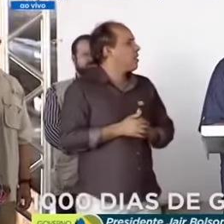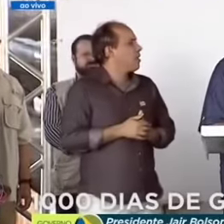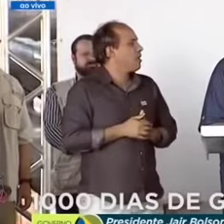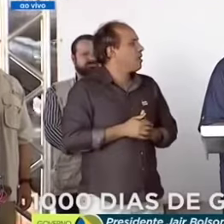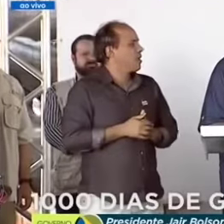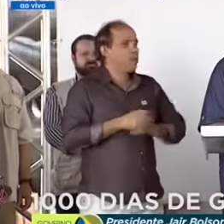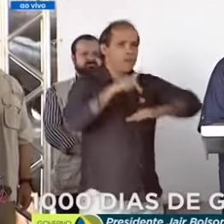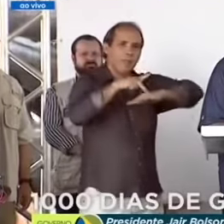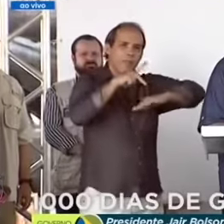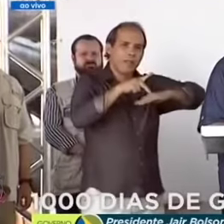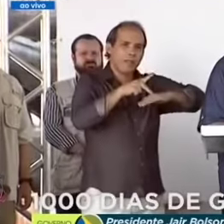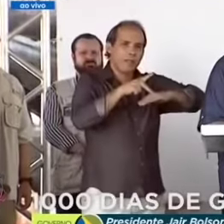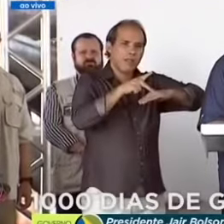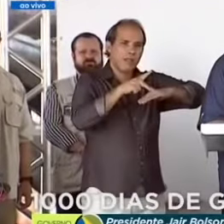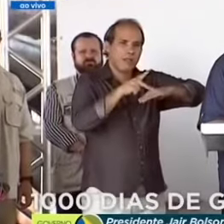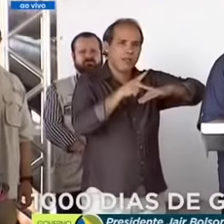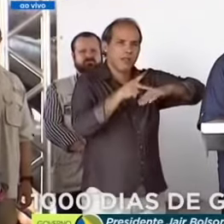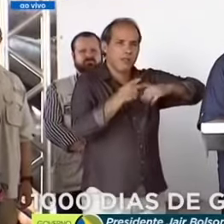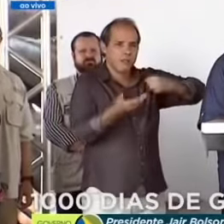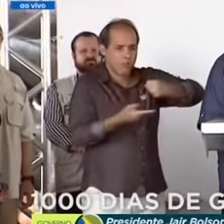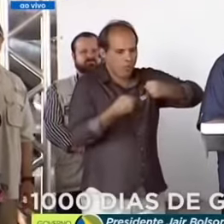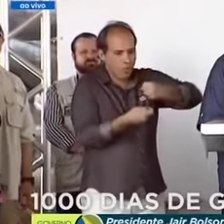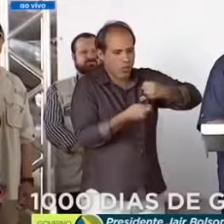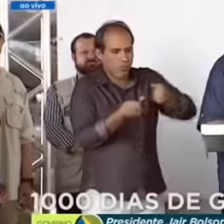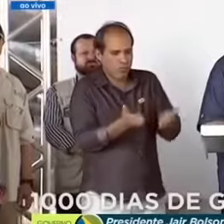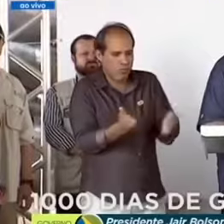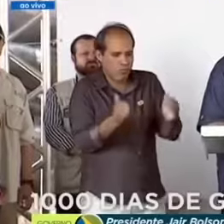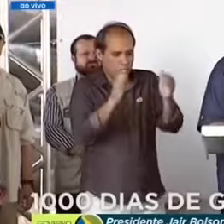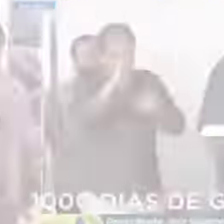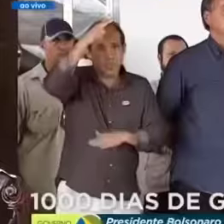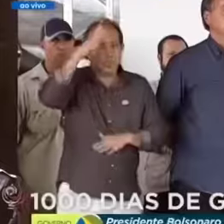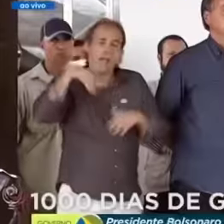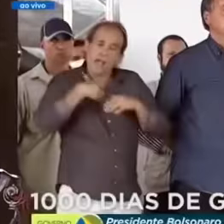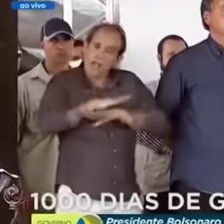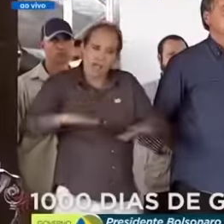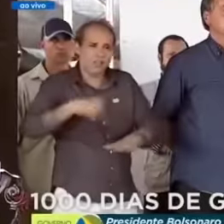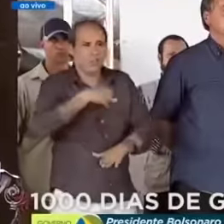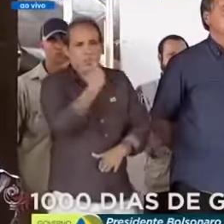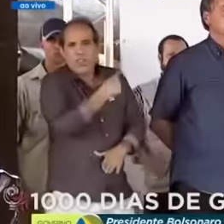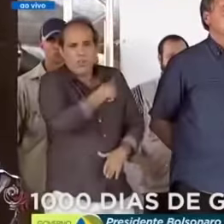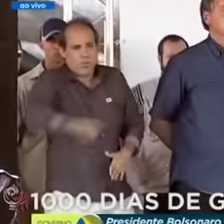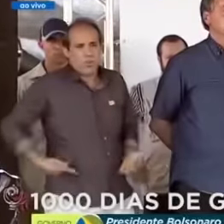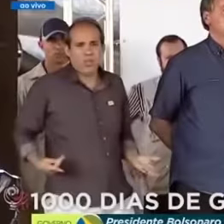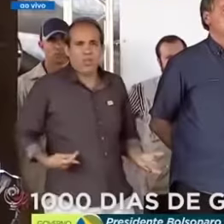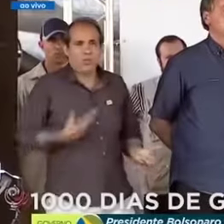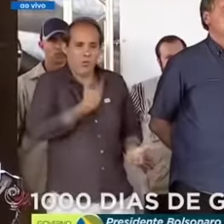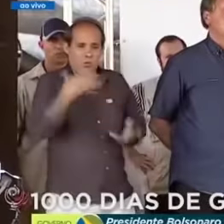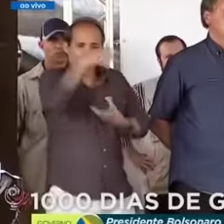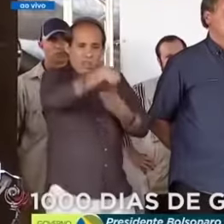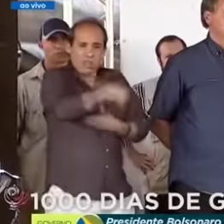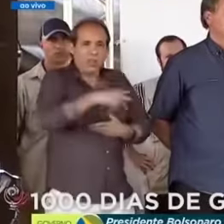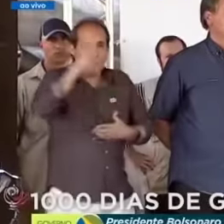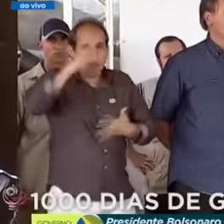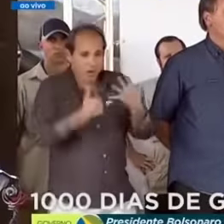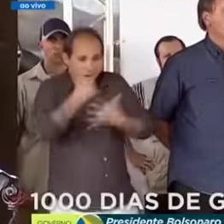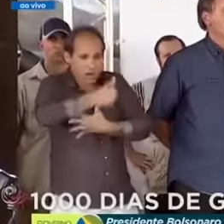A pedra fundamental para o início da construção do Leão. E dentro da prioridade que o senhor colocou,